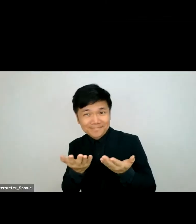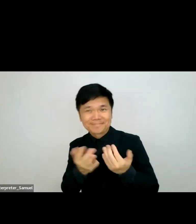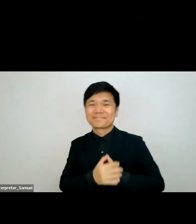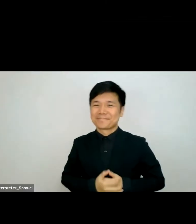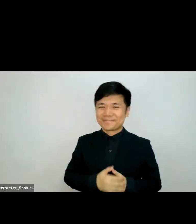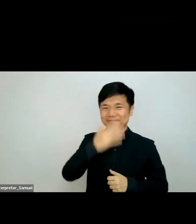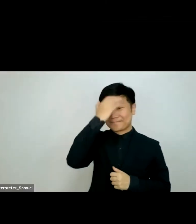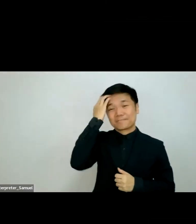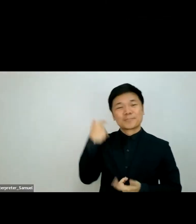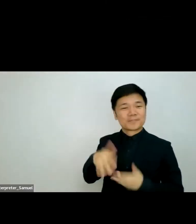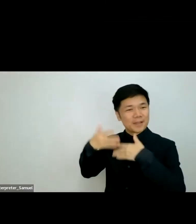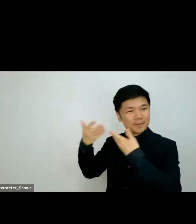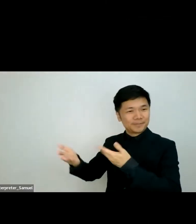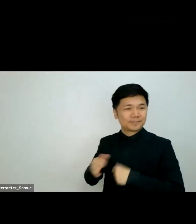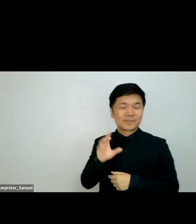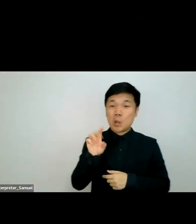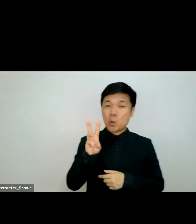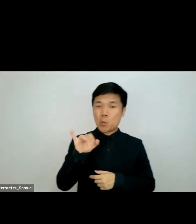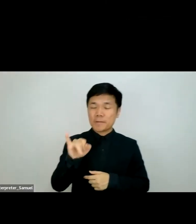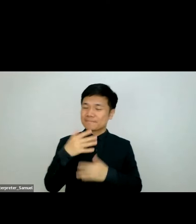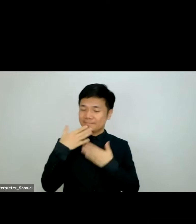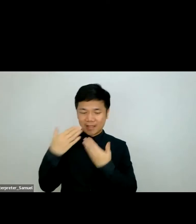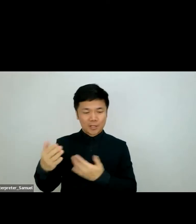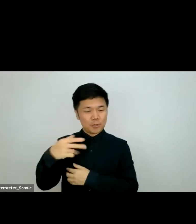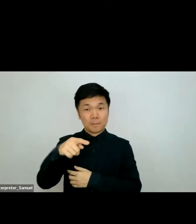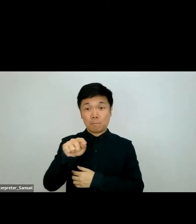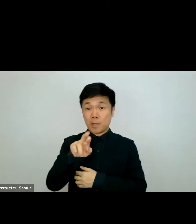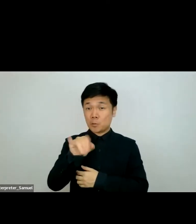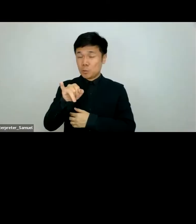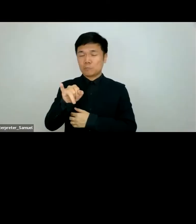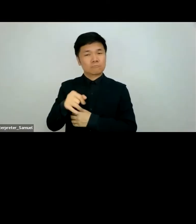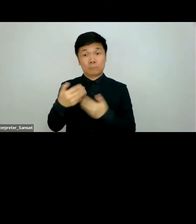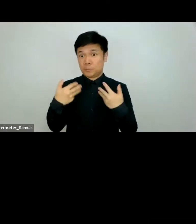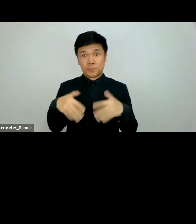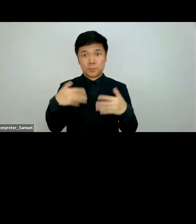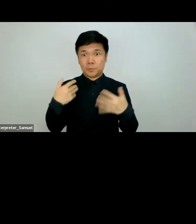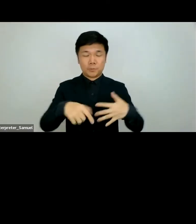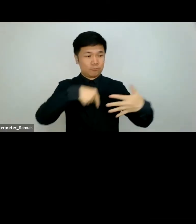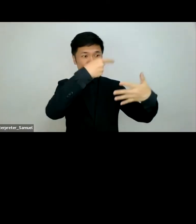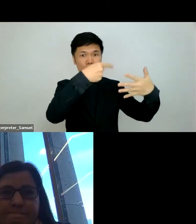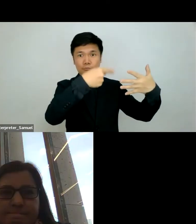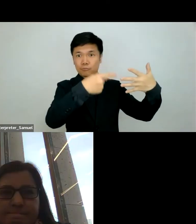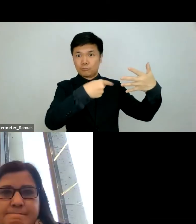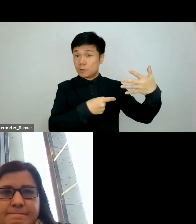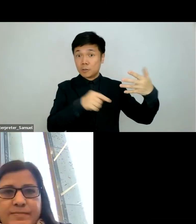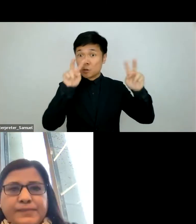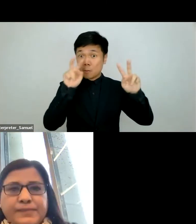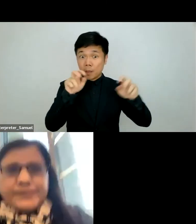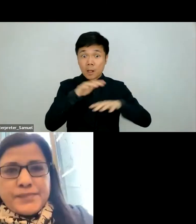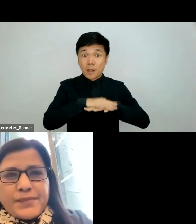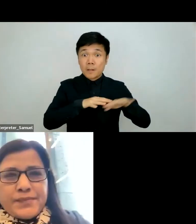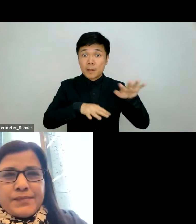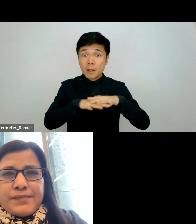votre attention. Merci beaucoup, Petri. Vous avez souligné l'importance de